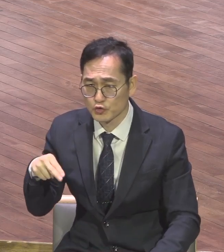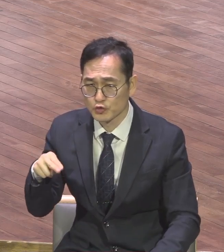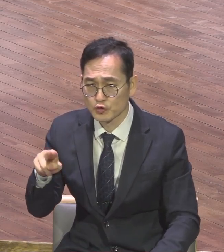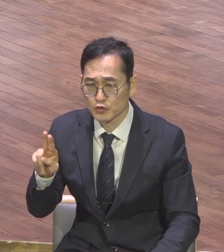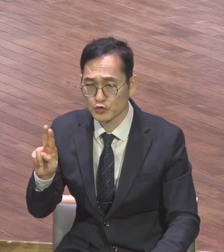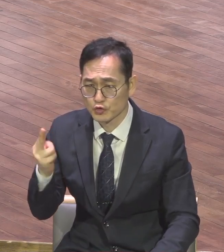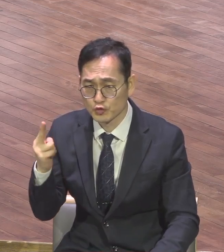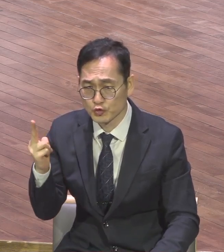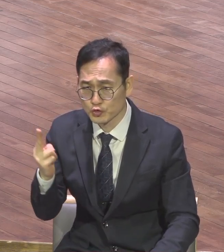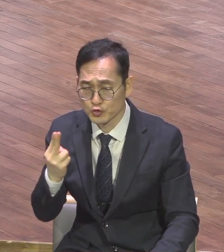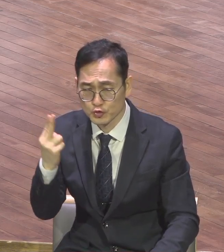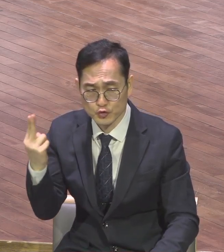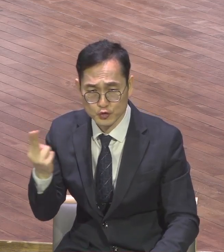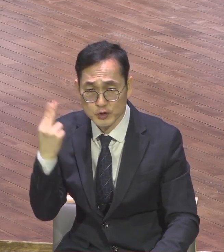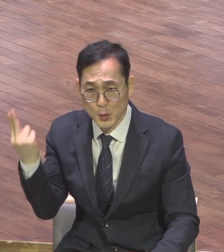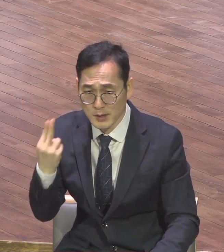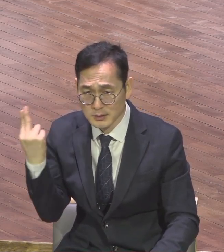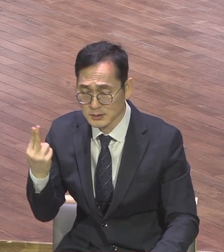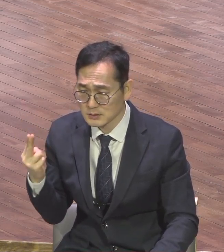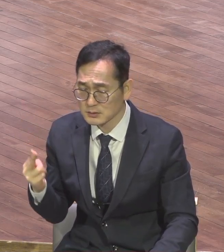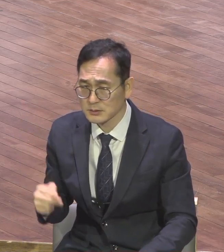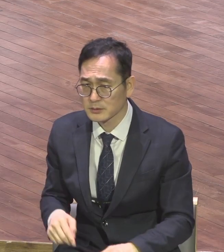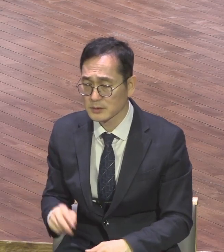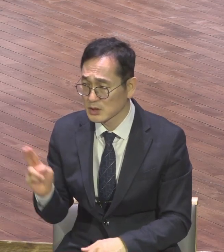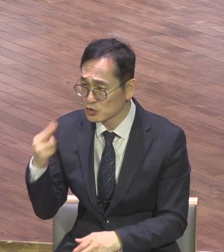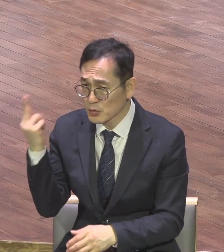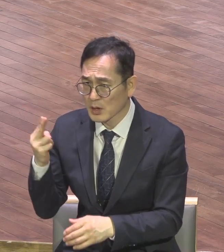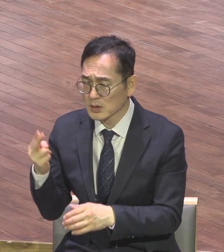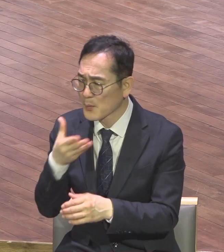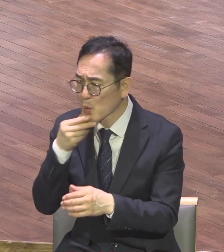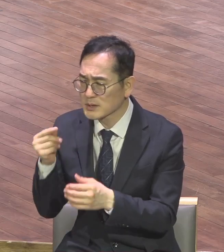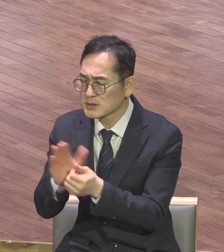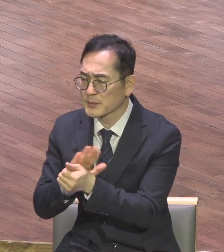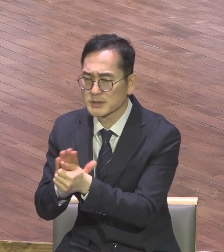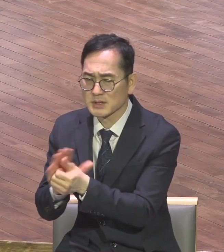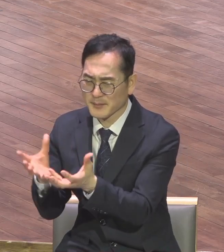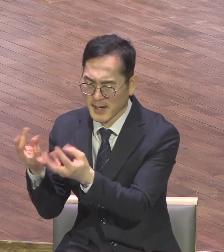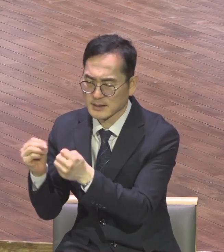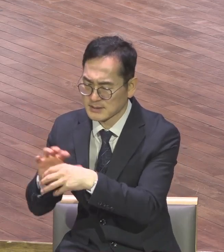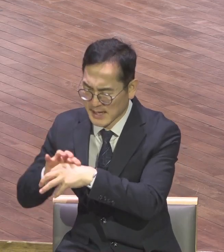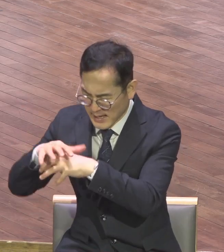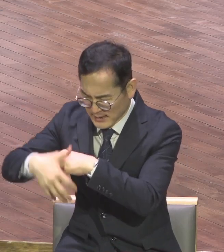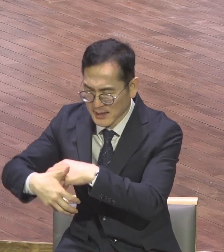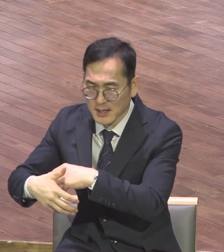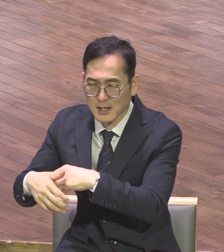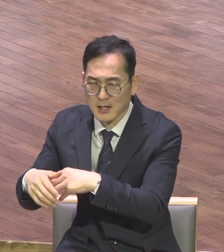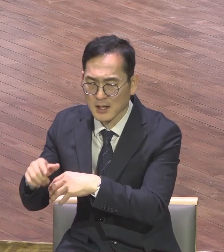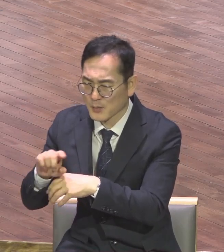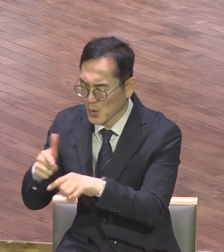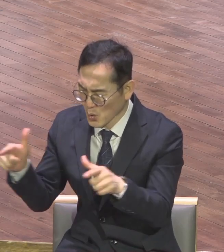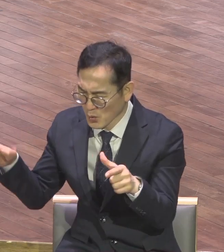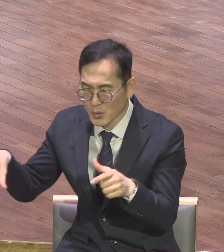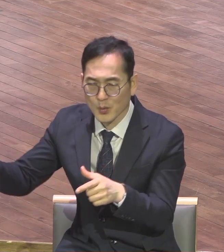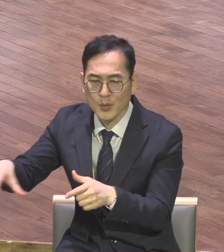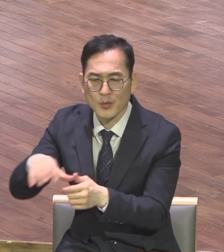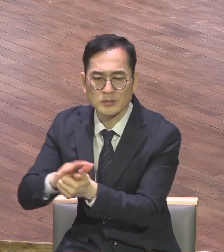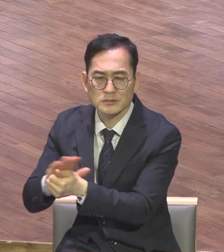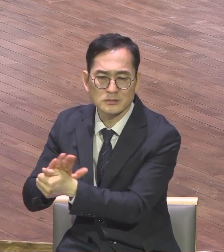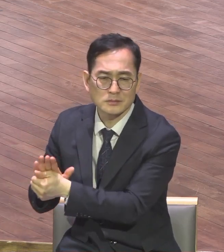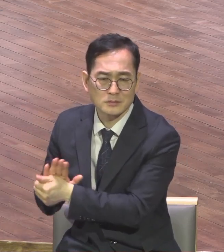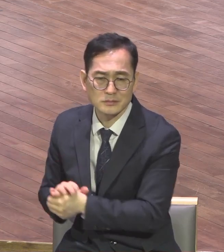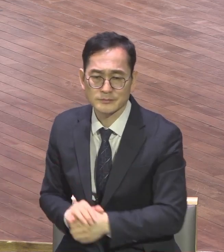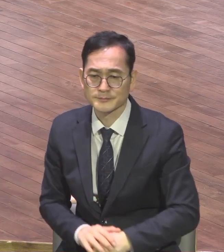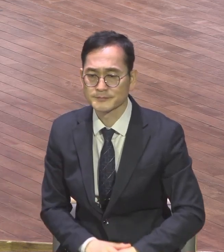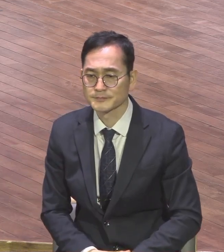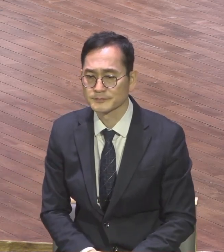자립지원, 긴급구호 등의 사역을 진행하고 있습니다. 작년 기준에 전 세계 5천 명에게 그 혜택을 주었습니다. 그런데